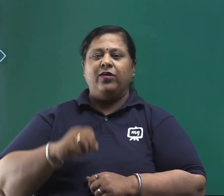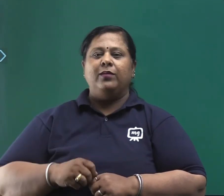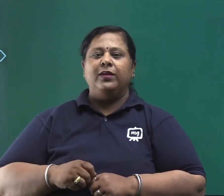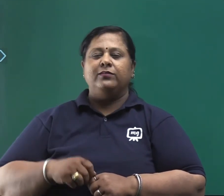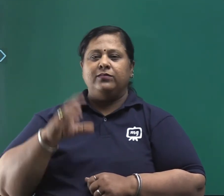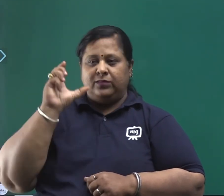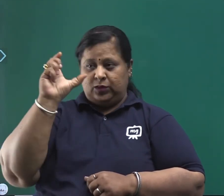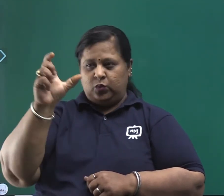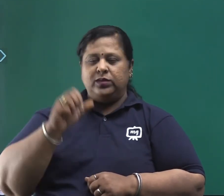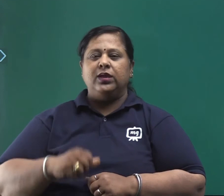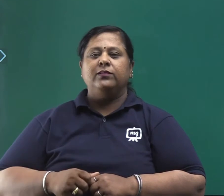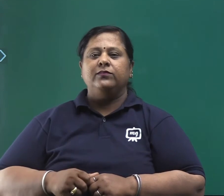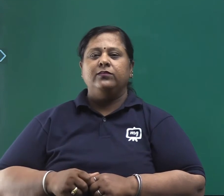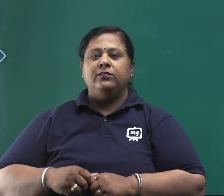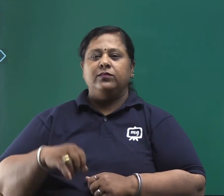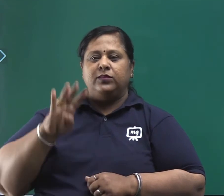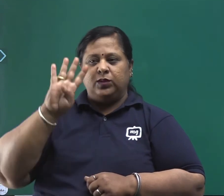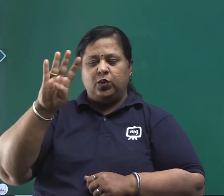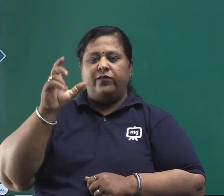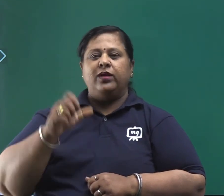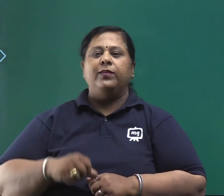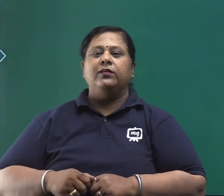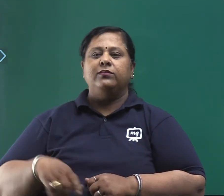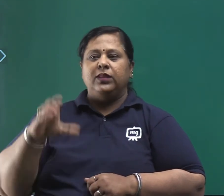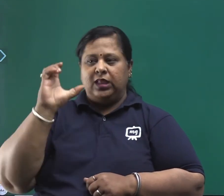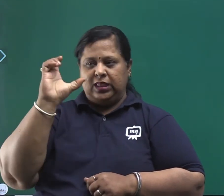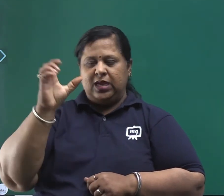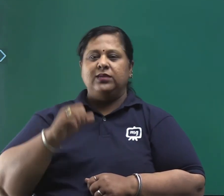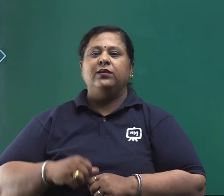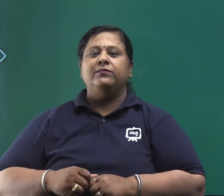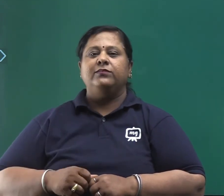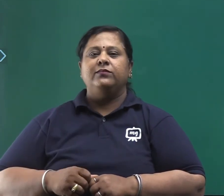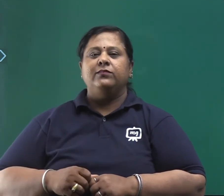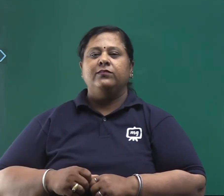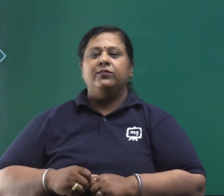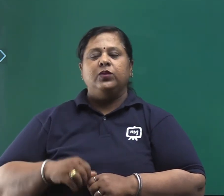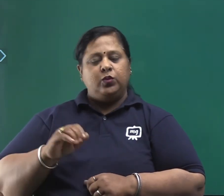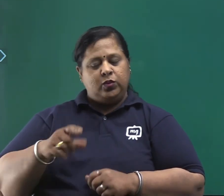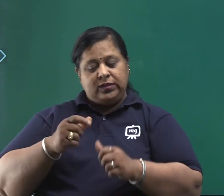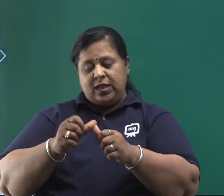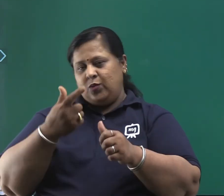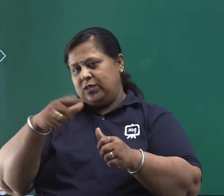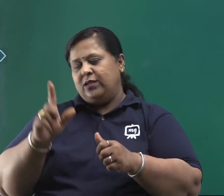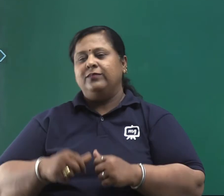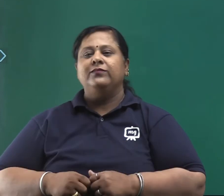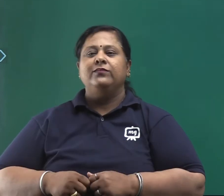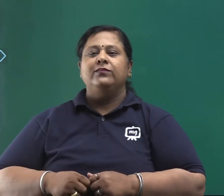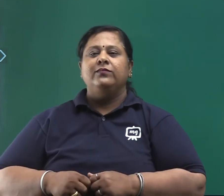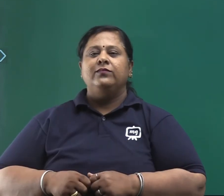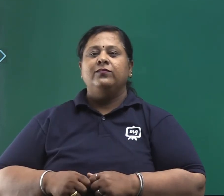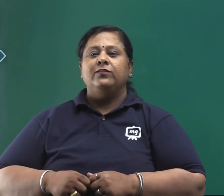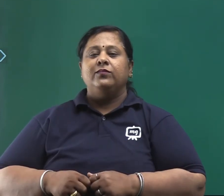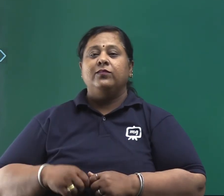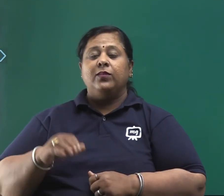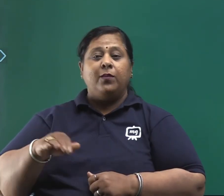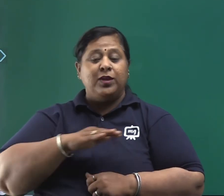है दूध से, या चौथा विकल्प है दही से। तो सही उत्तर बच्चों